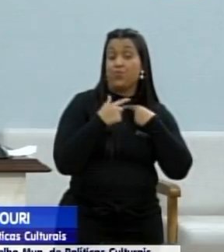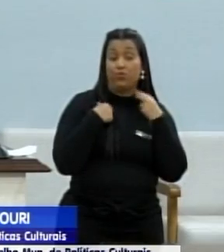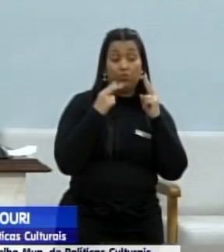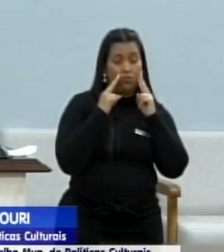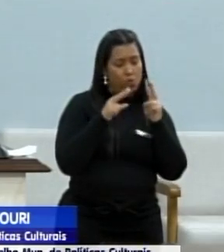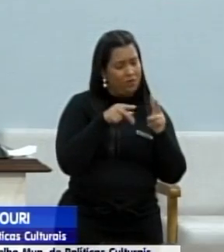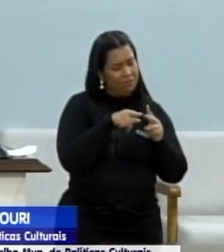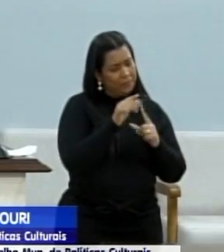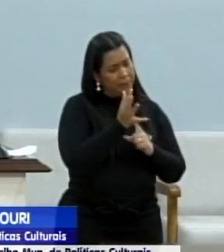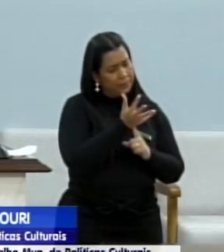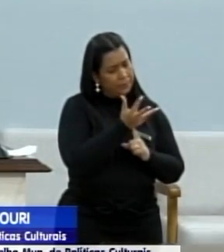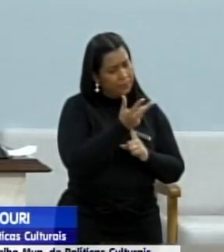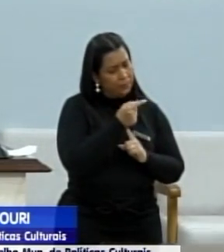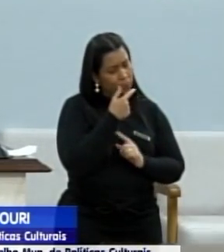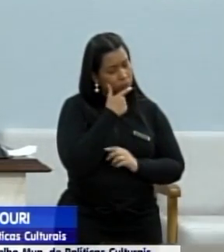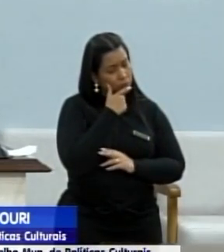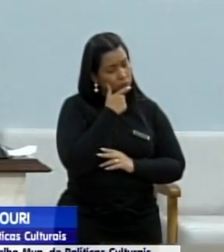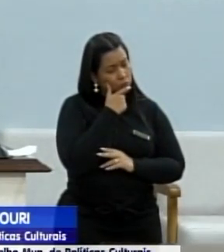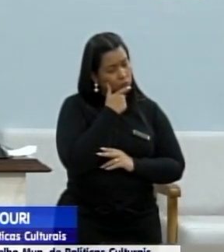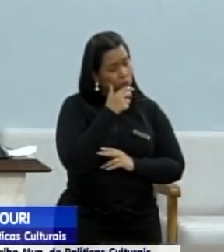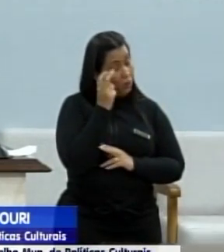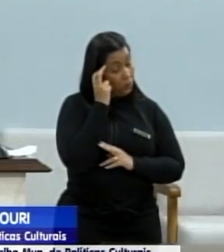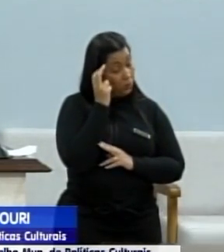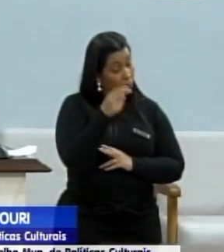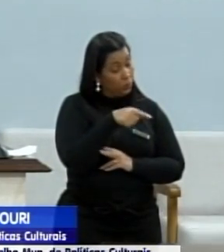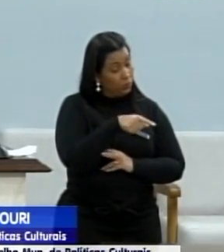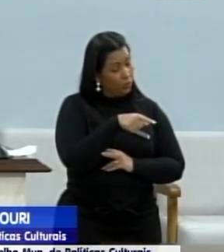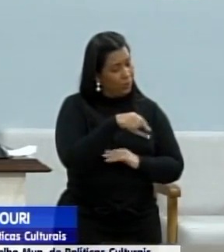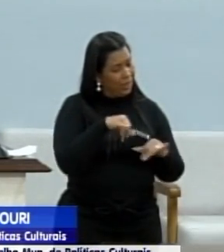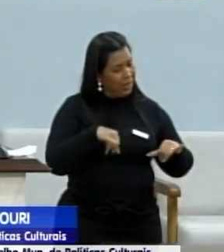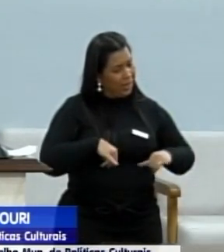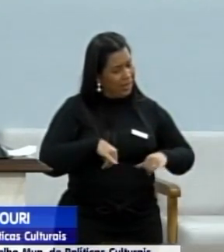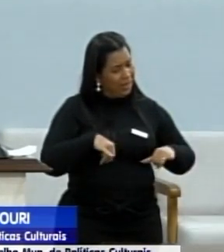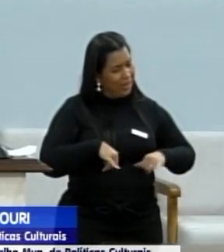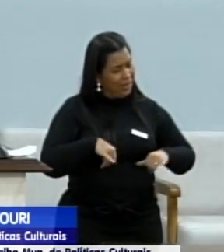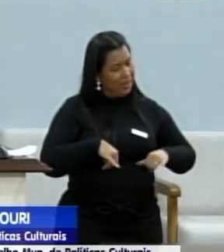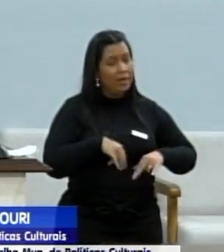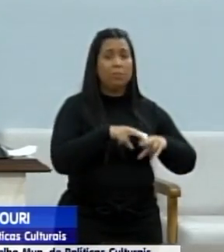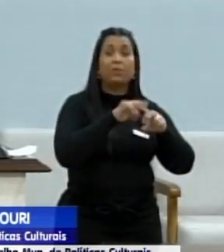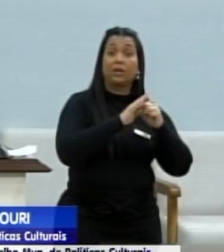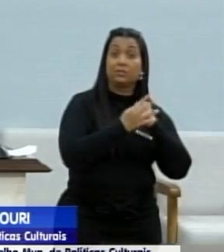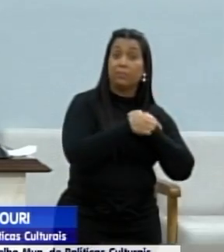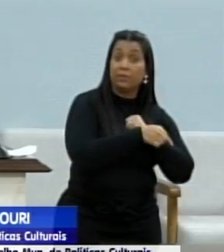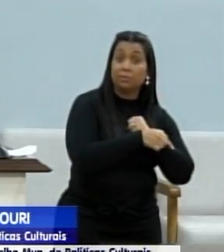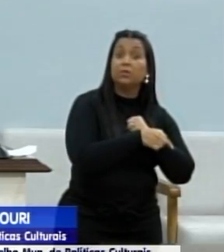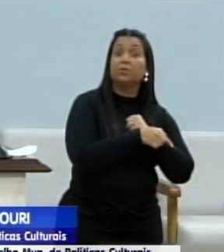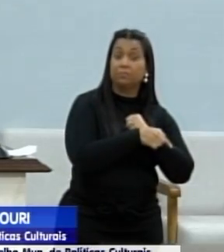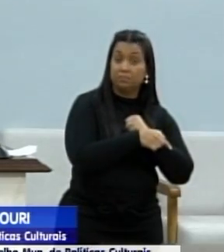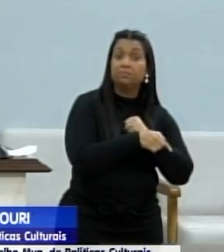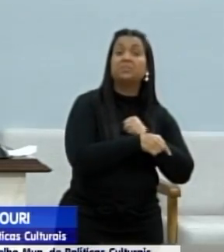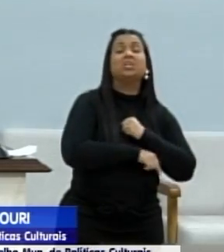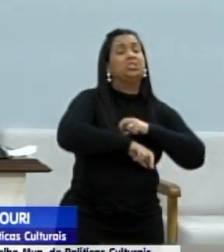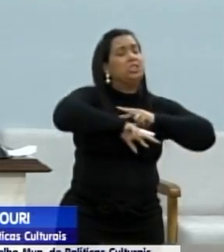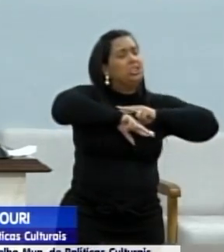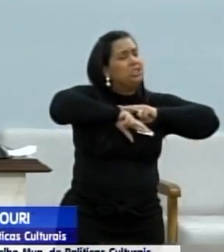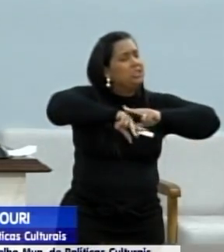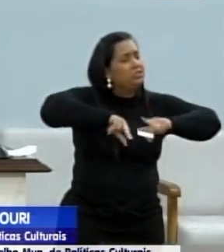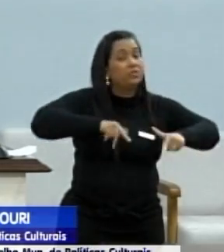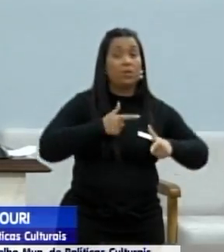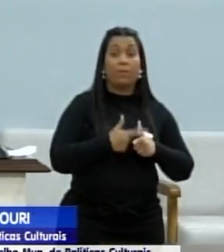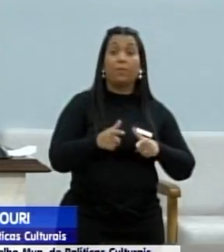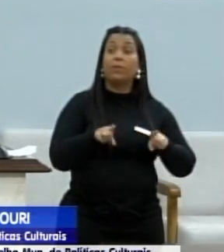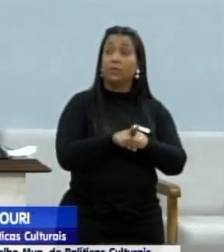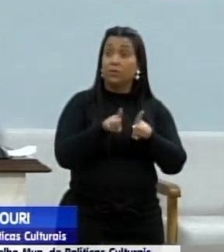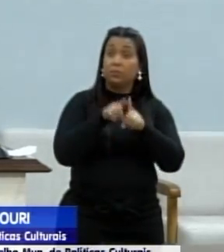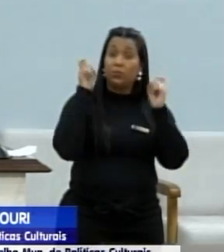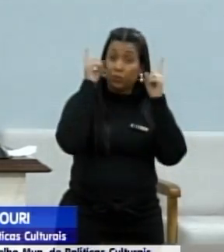vê a cultura o tanto quanto sofreu pela pandemia Então, a gente teve diversos problemas e tão